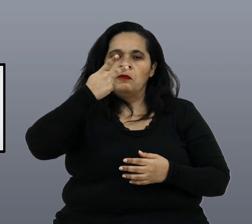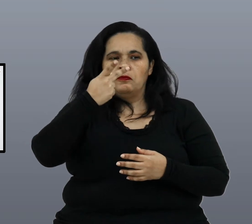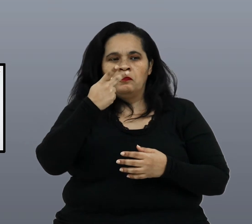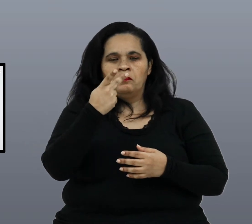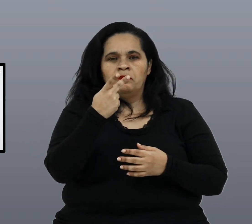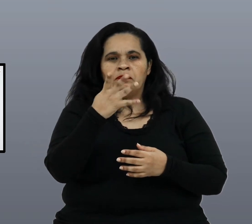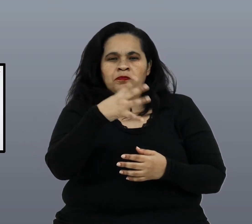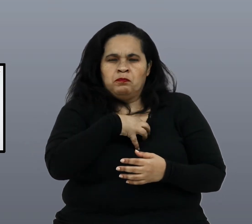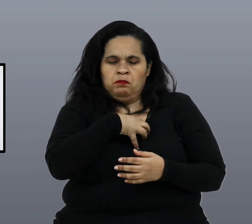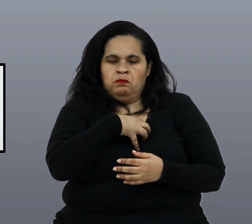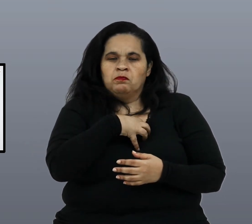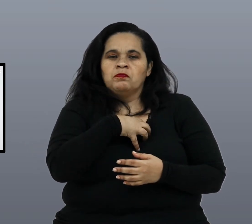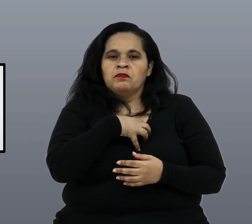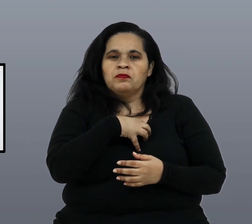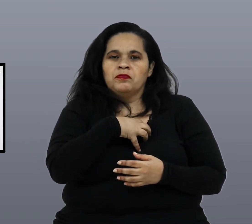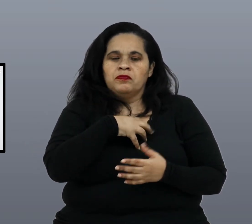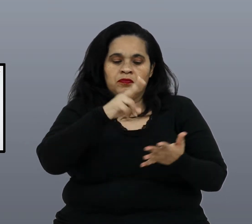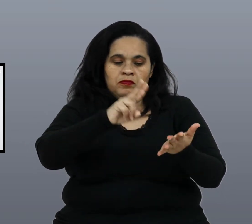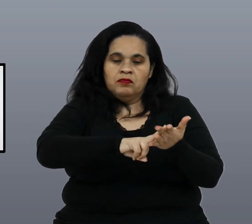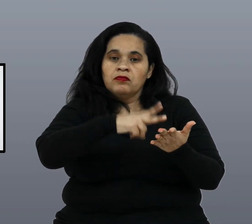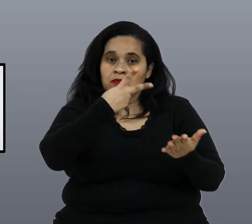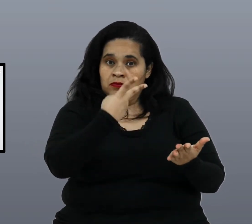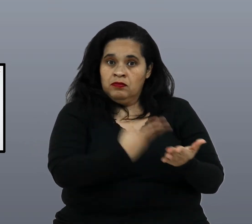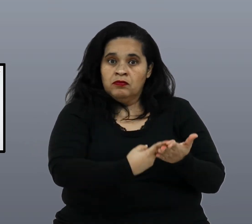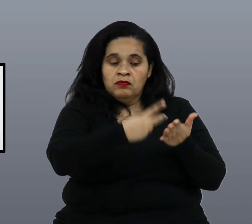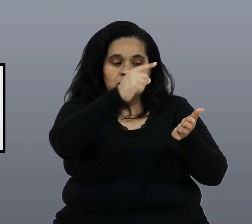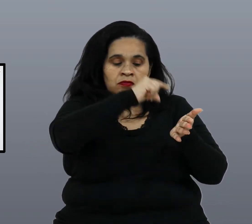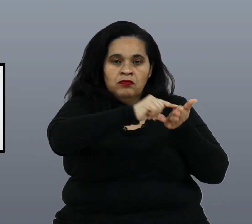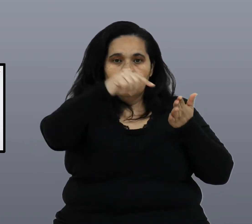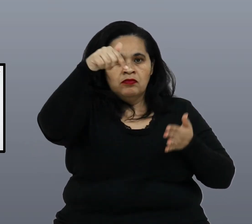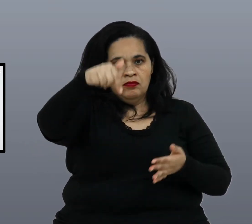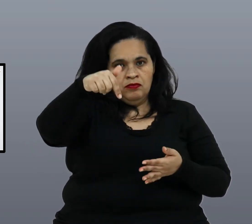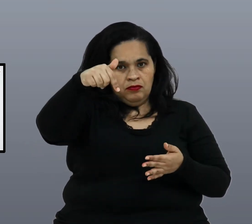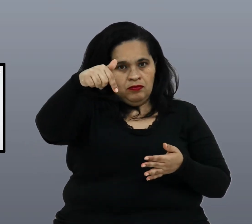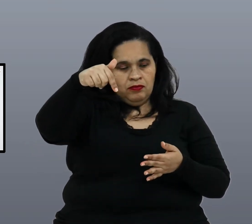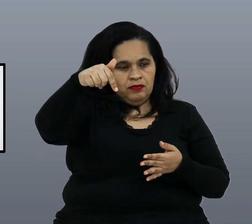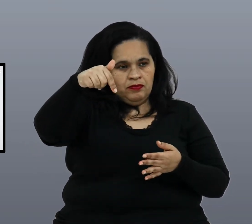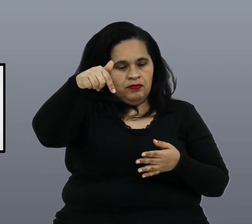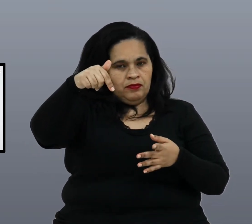Na tradução que eu tenho aqui, no versículo 7, ele diz assim, ó,